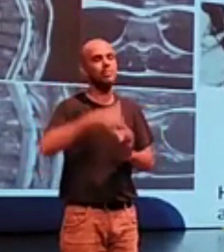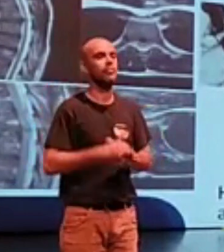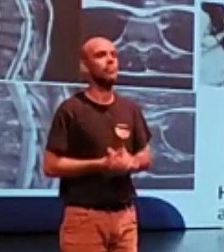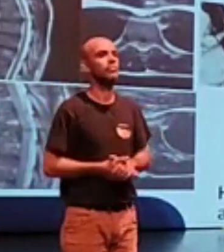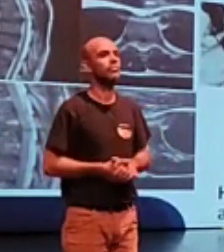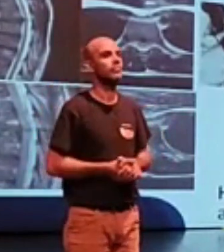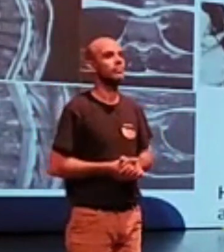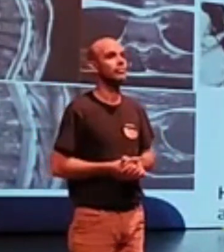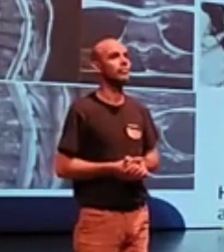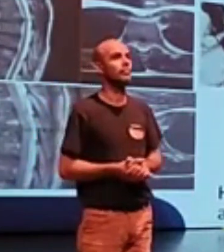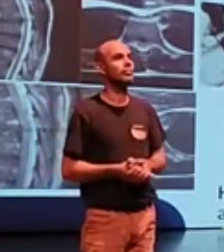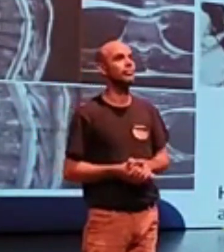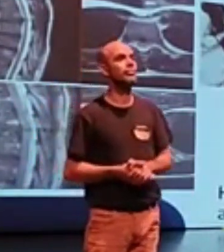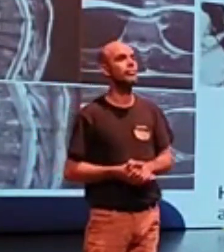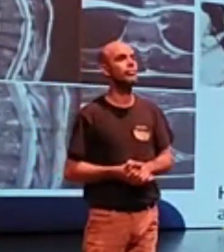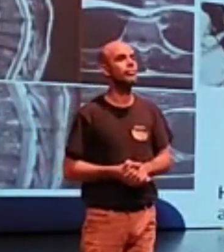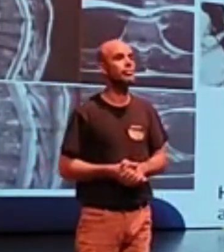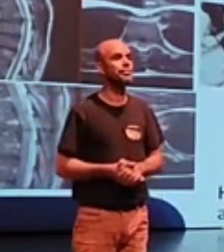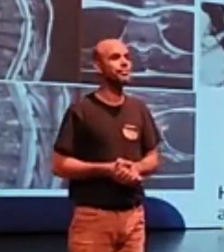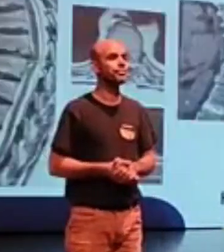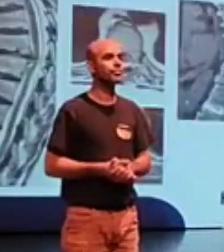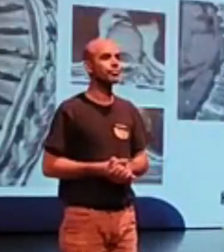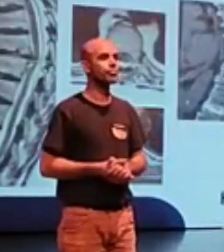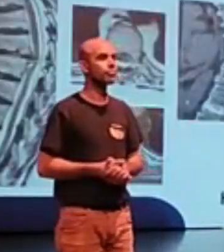Eu acho que vamos parar todos os vídeos agora. Tudo bem.